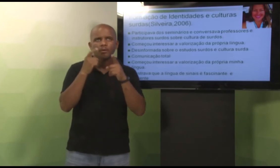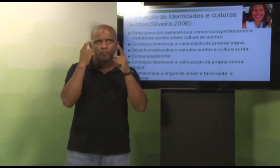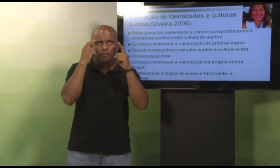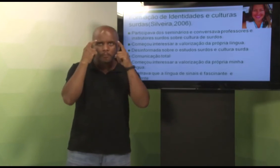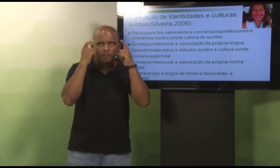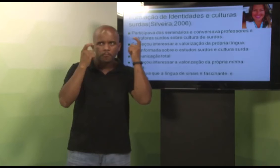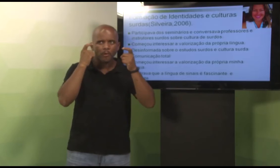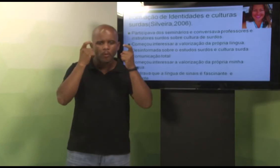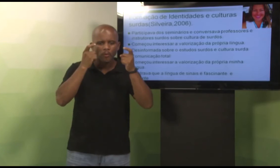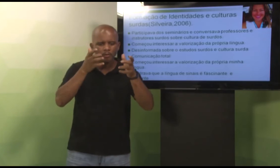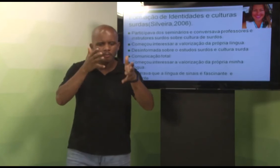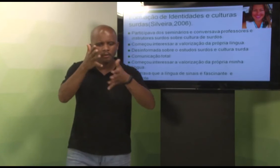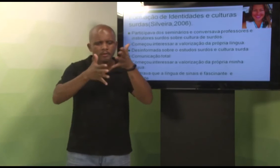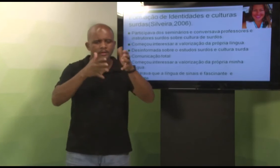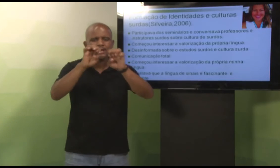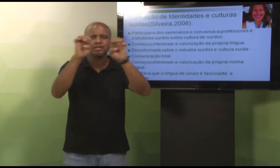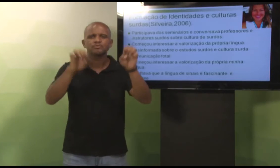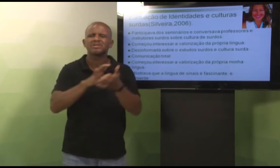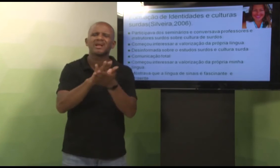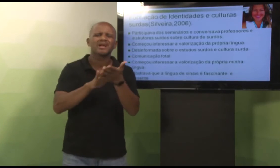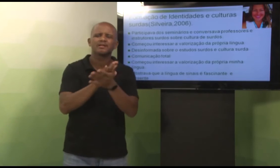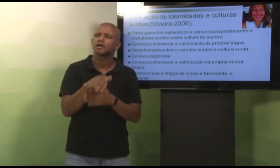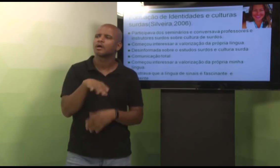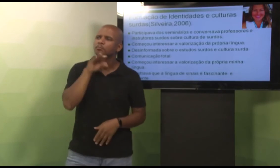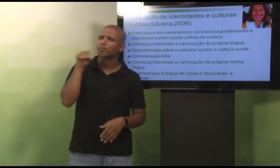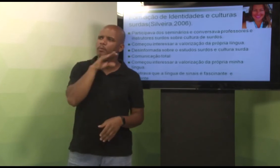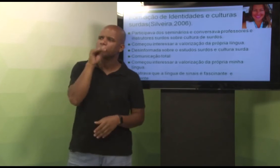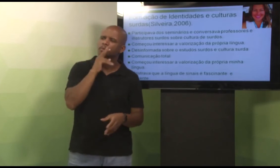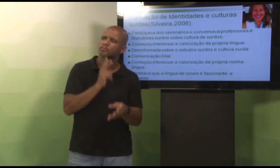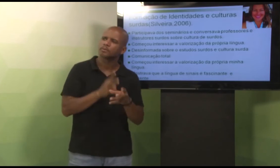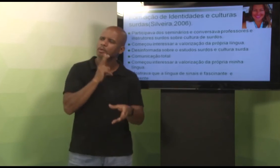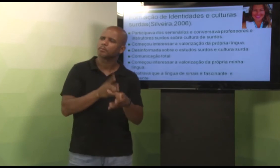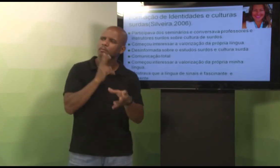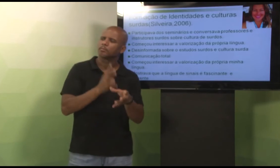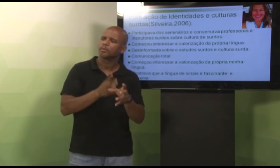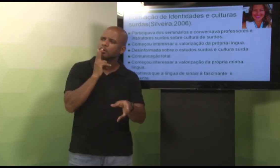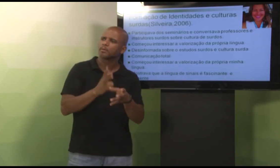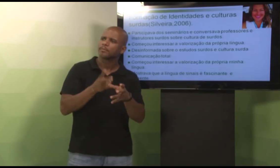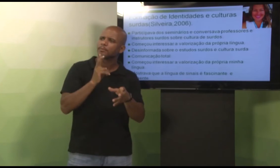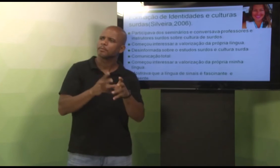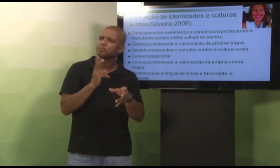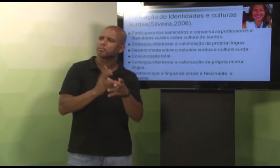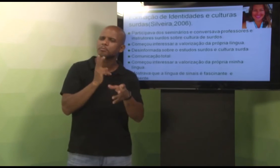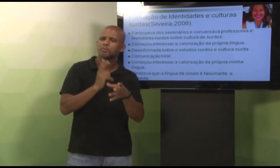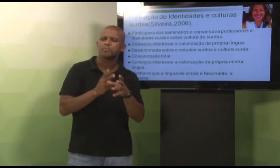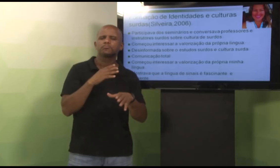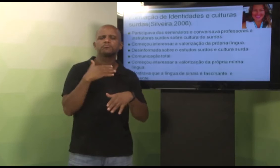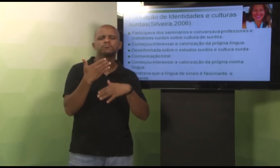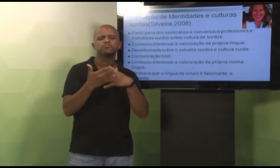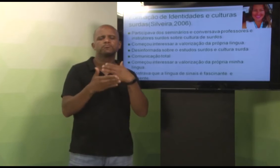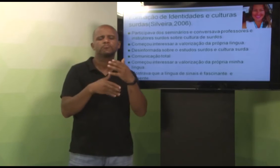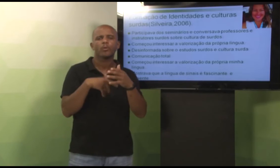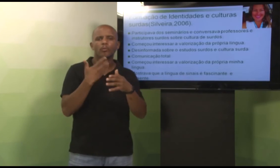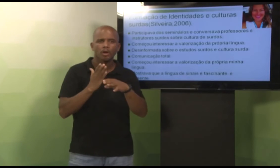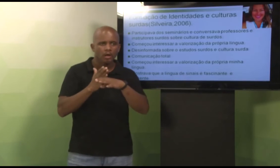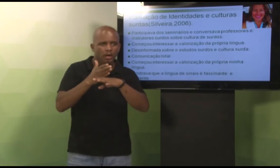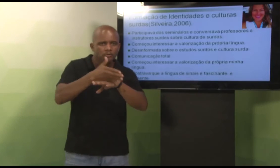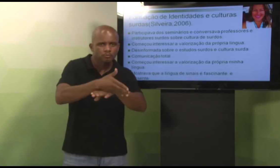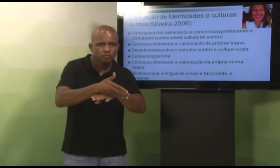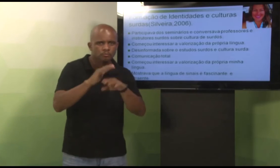sobre quando era criança, que ela passou pela comunicação total, a fala e a sinalização, que